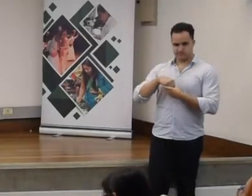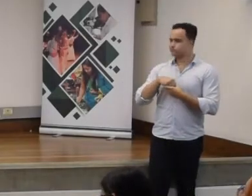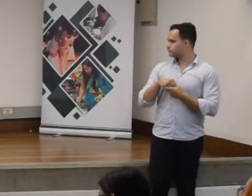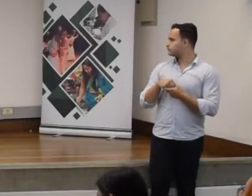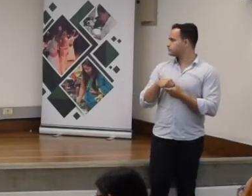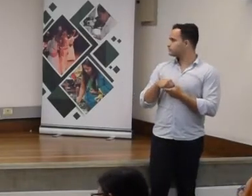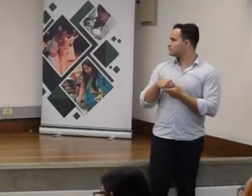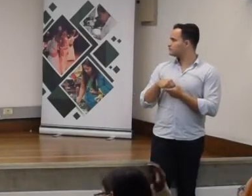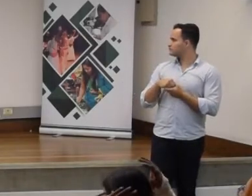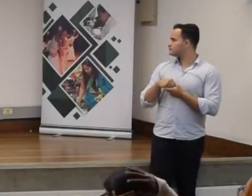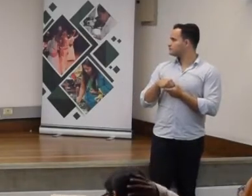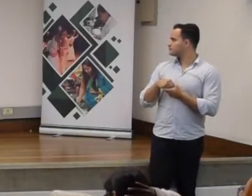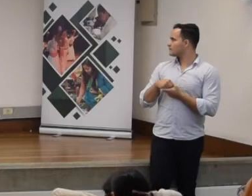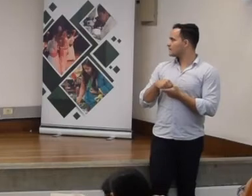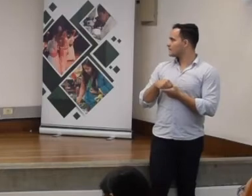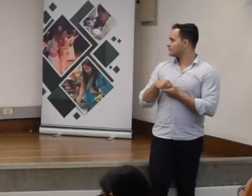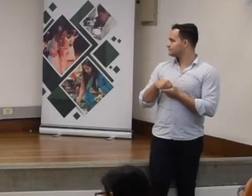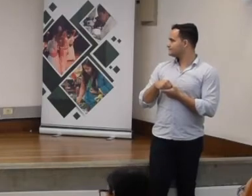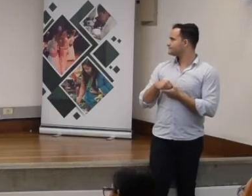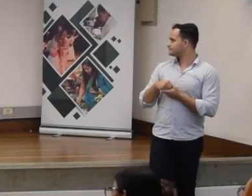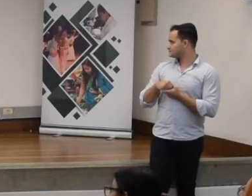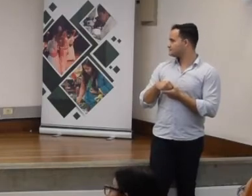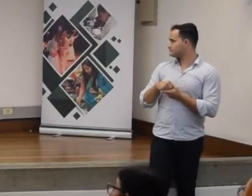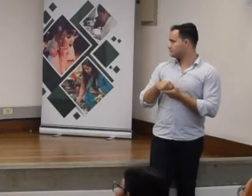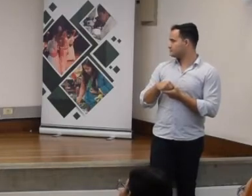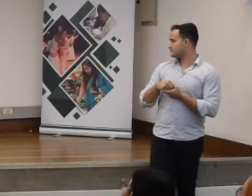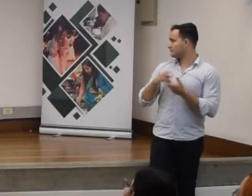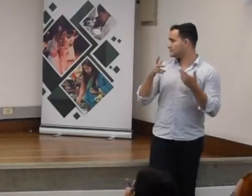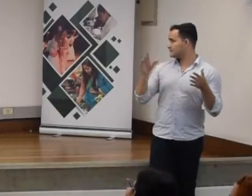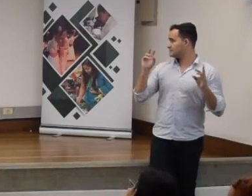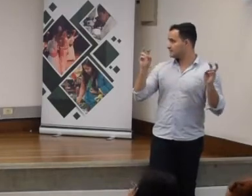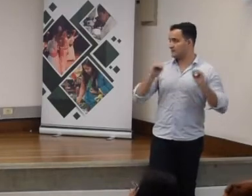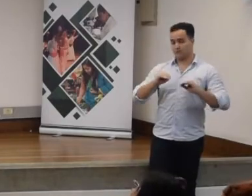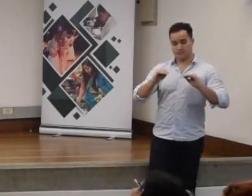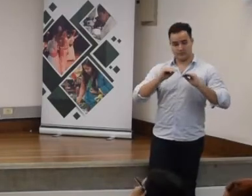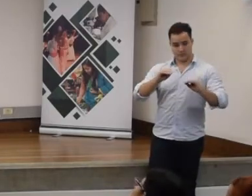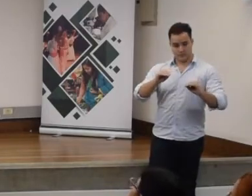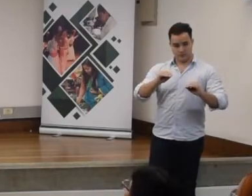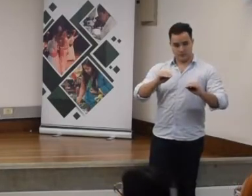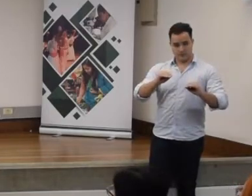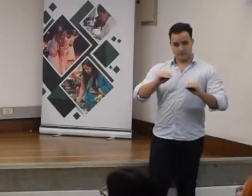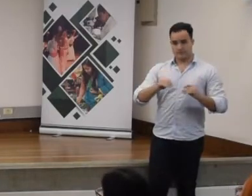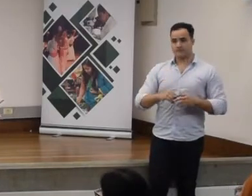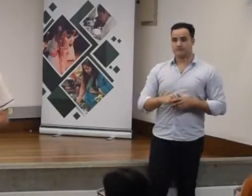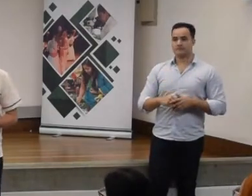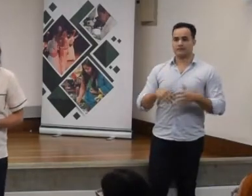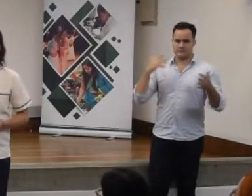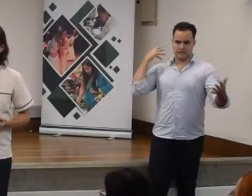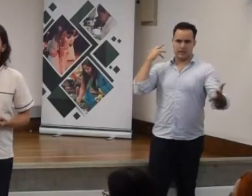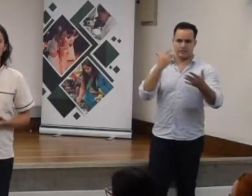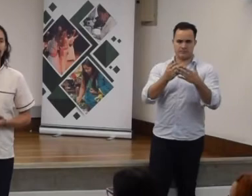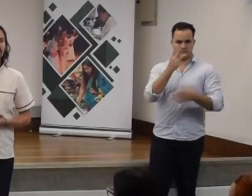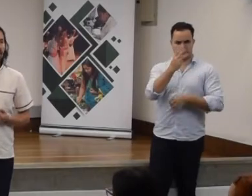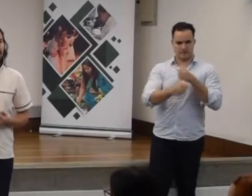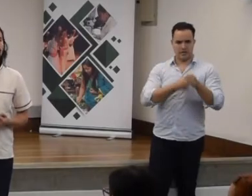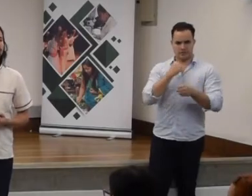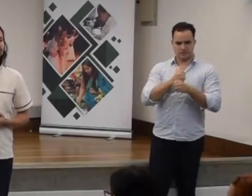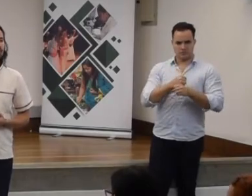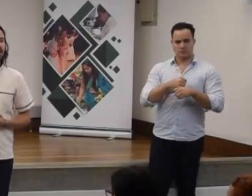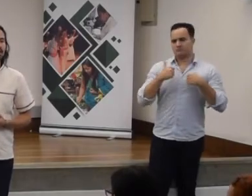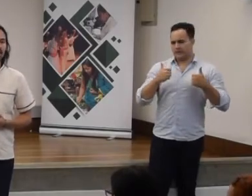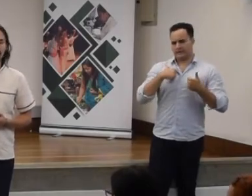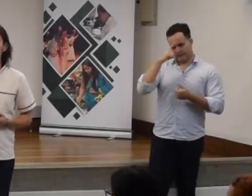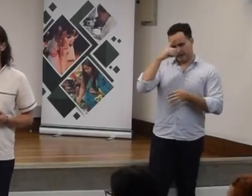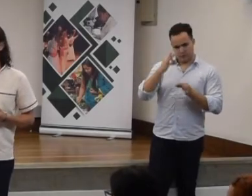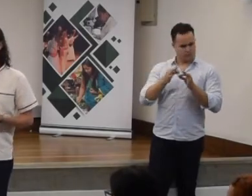Por parte de formación, pues abrimos nuestra oferta, pues, que ya lleva 3 años y se ha fortalecido, y creemos